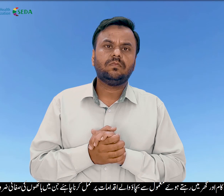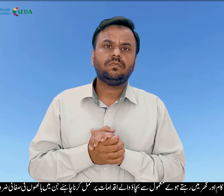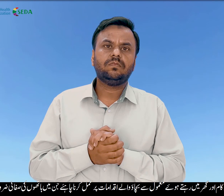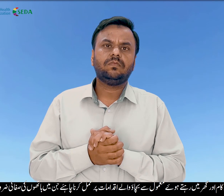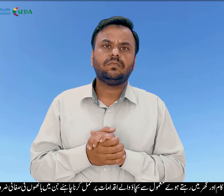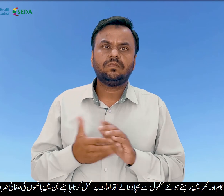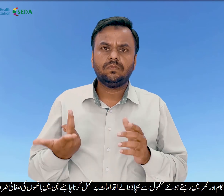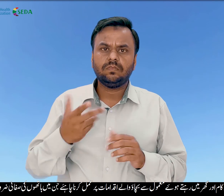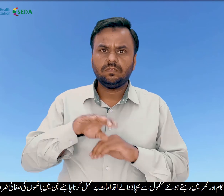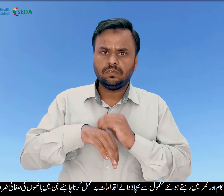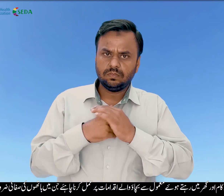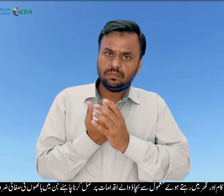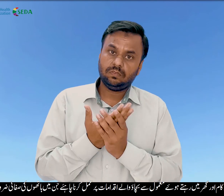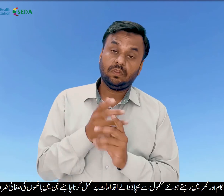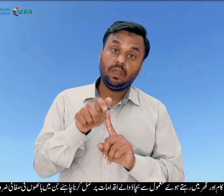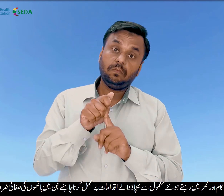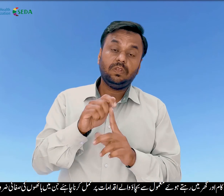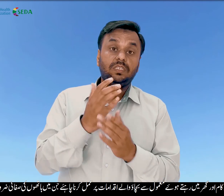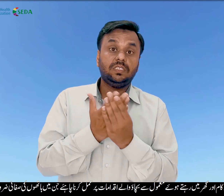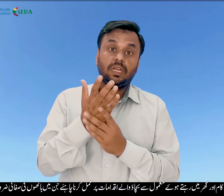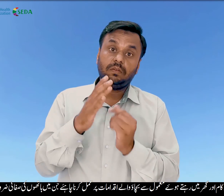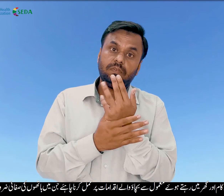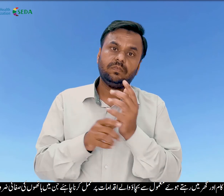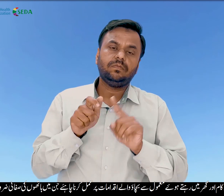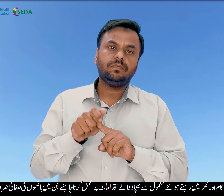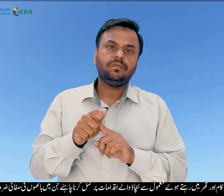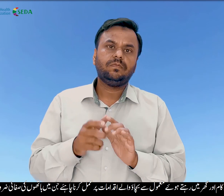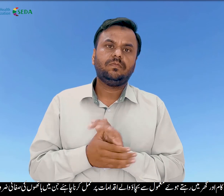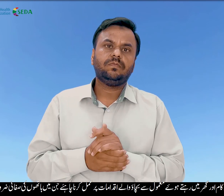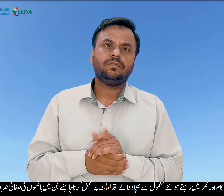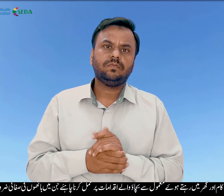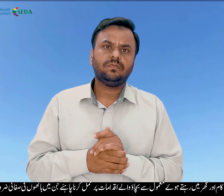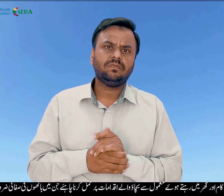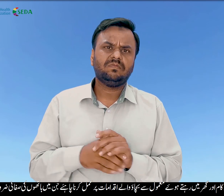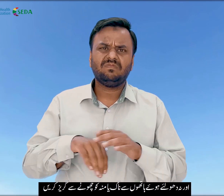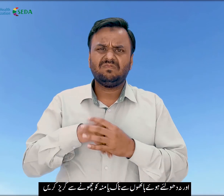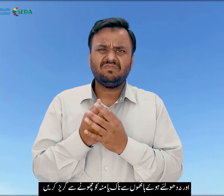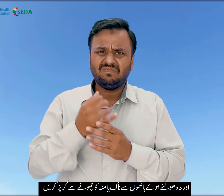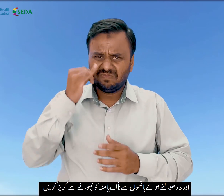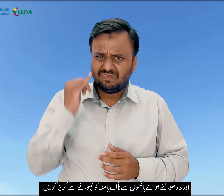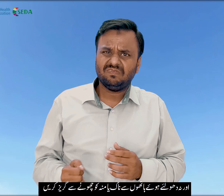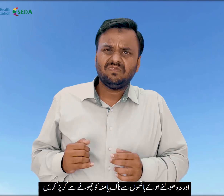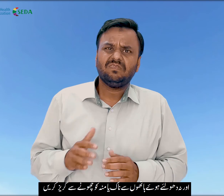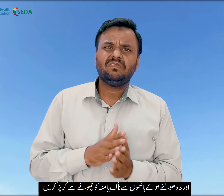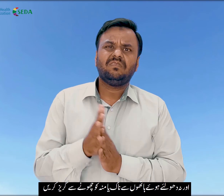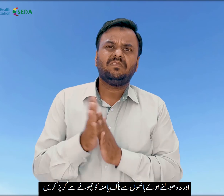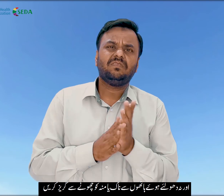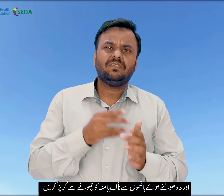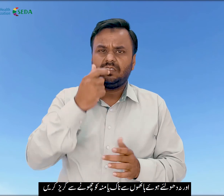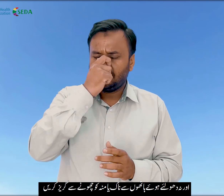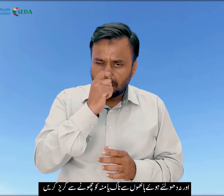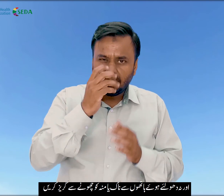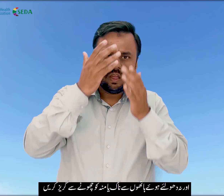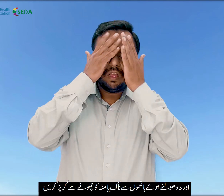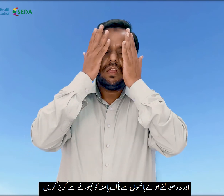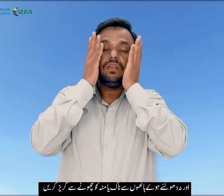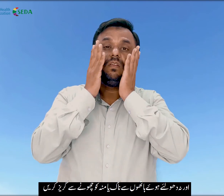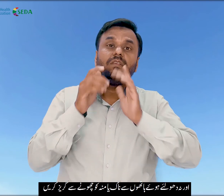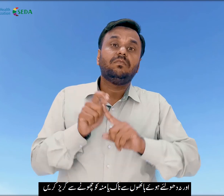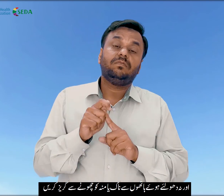چاہیے جن میں ہاتھوں کی صفائی ضروری ہے، اور نہ دھلے ہوئے ہاتھوں سے ناک یا منہ کو چھونے